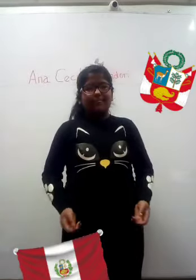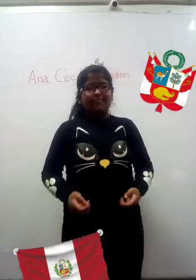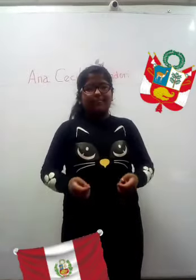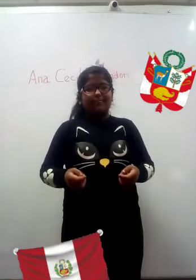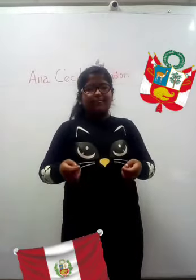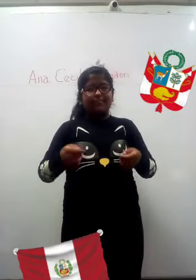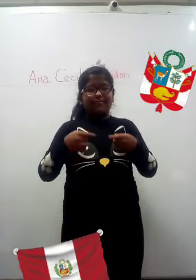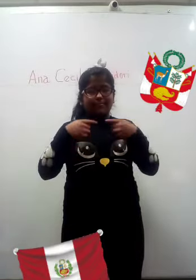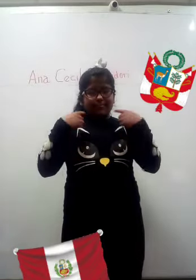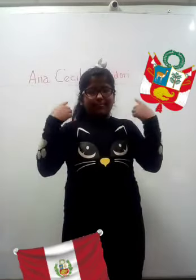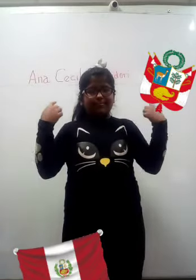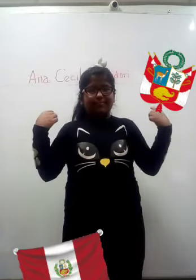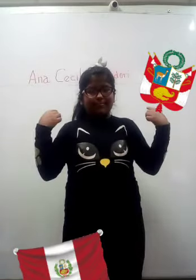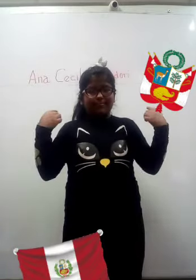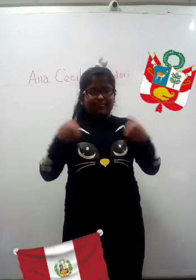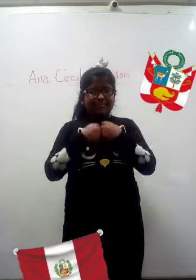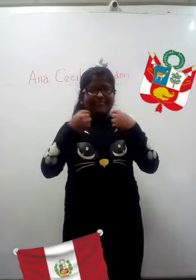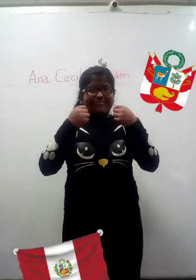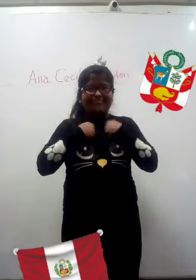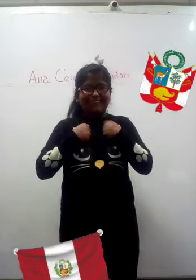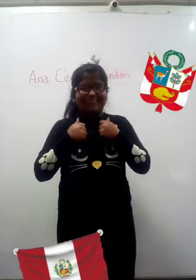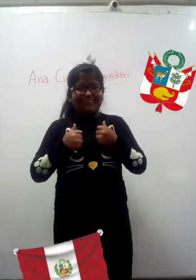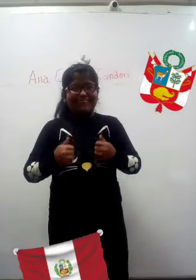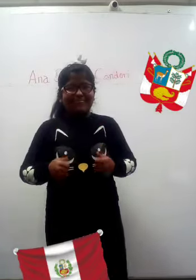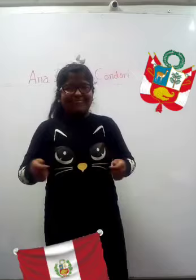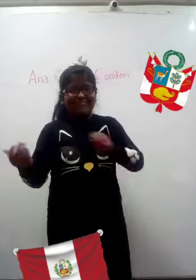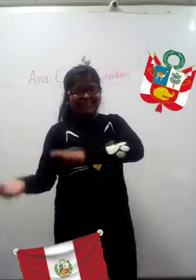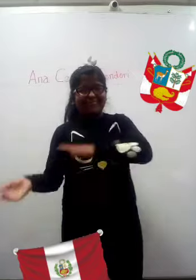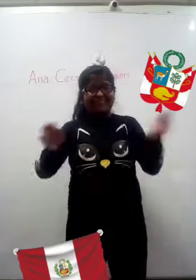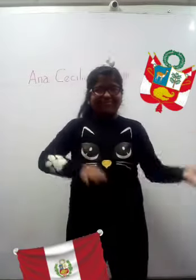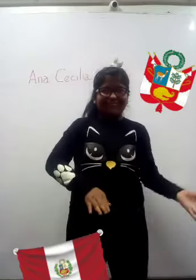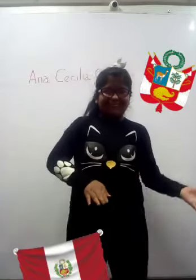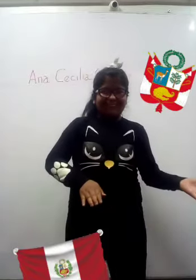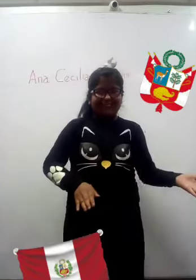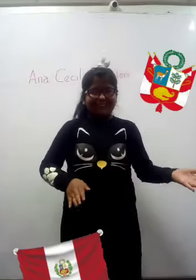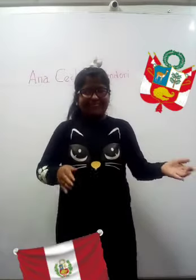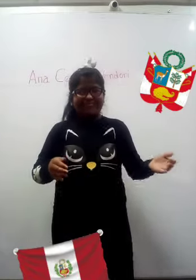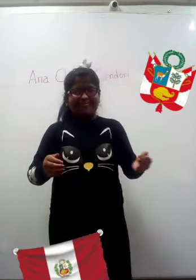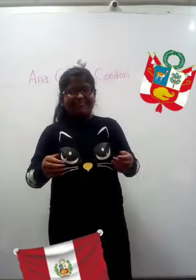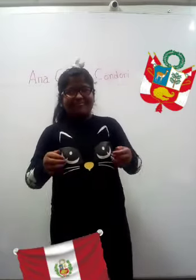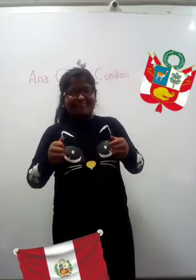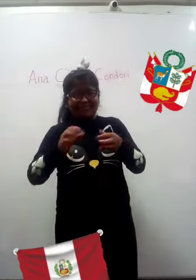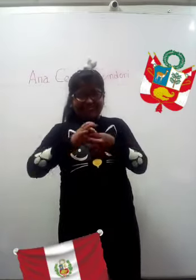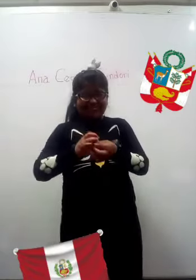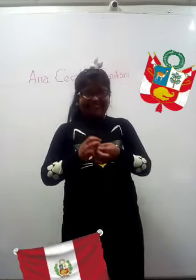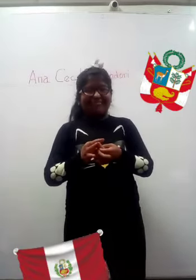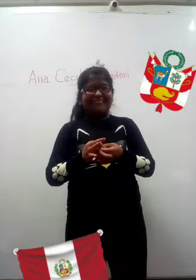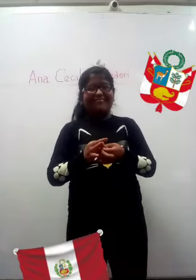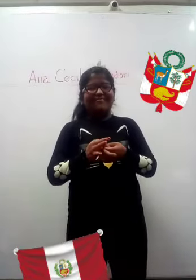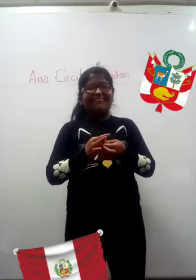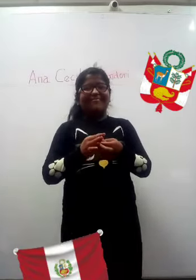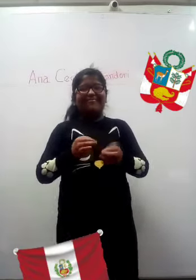Te daré la vida y cuando yo pueda me uniré en la